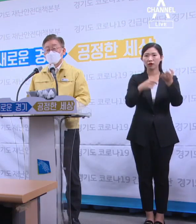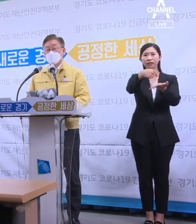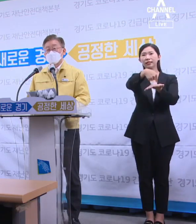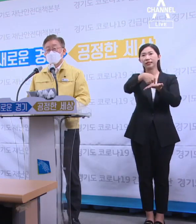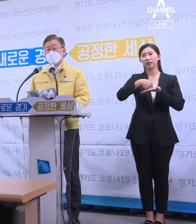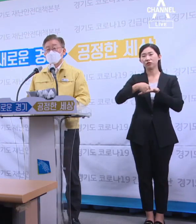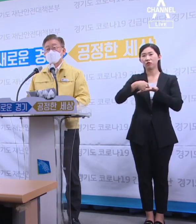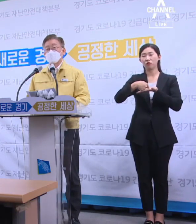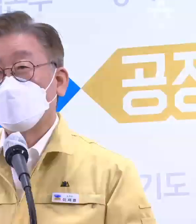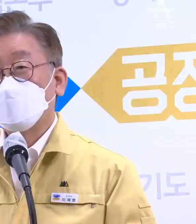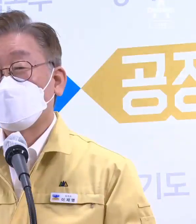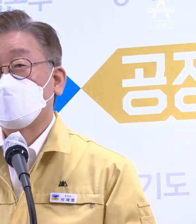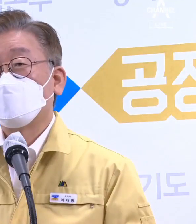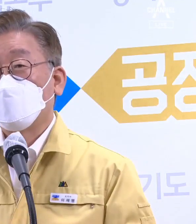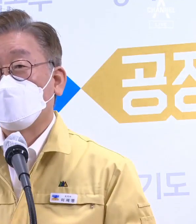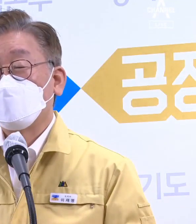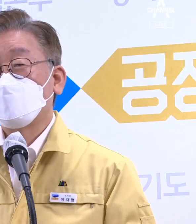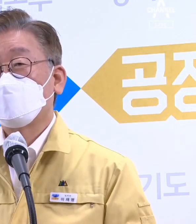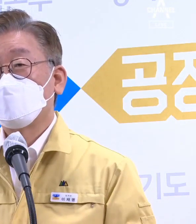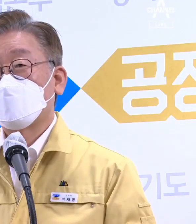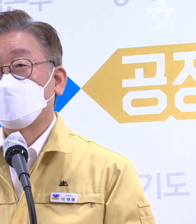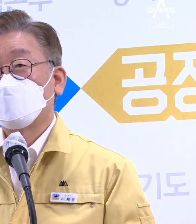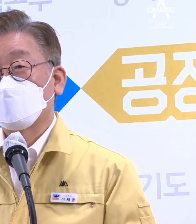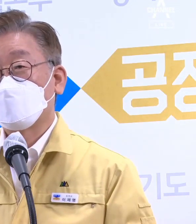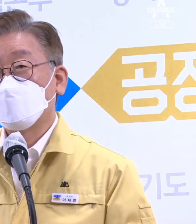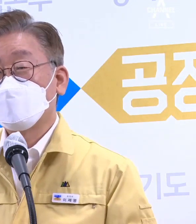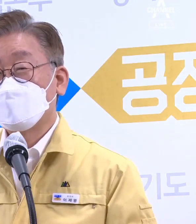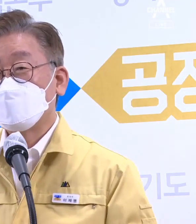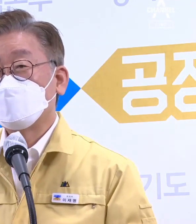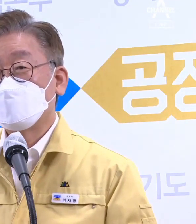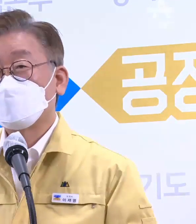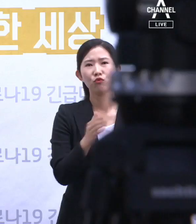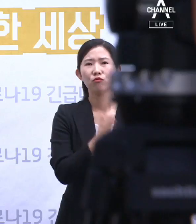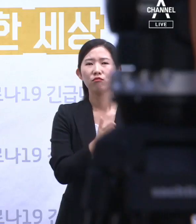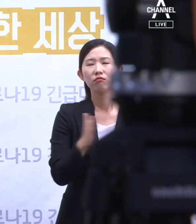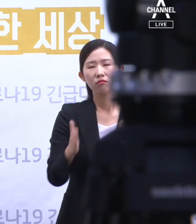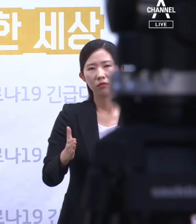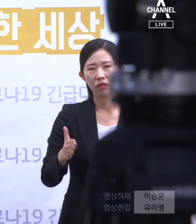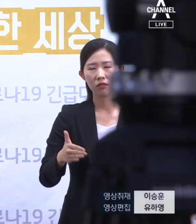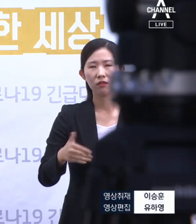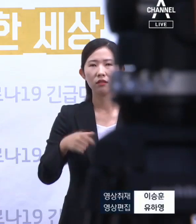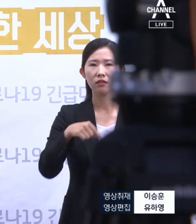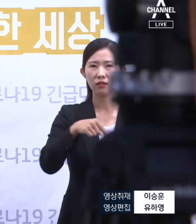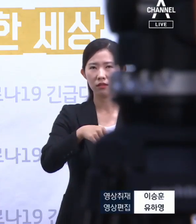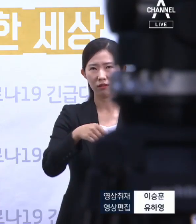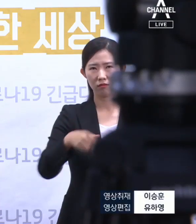경기지사는 독과점 횡포가 시작되는가 보다 대책을 세워야겠다라며 배달의 민족